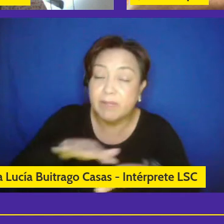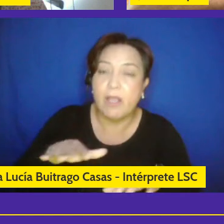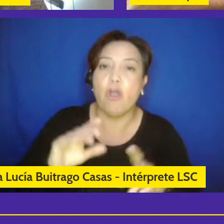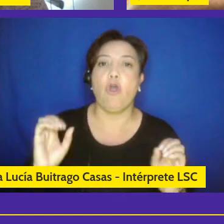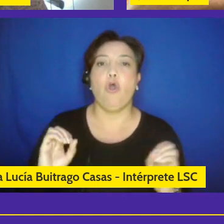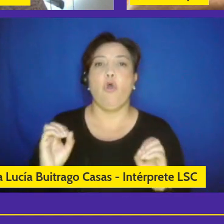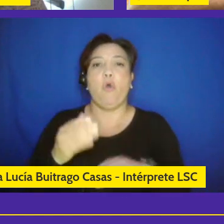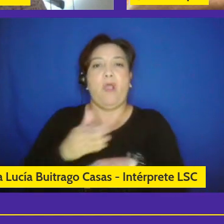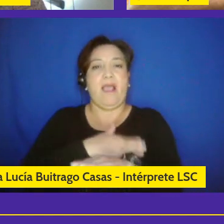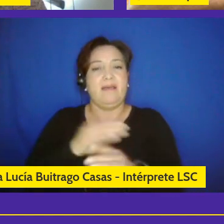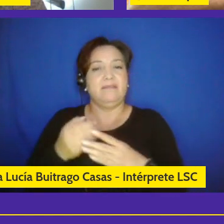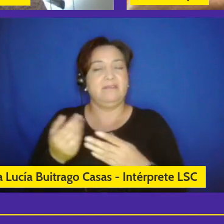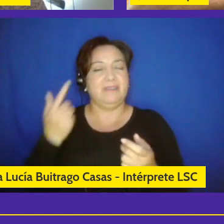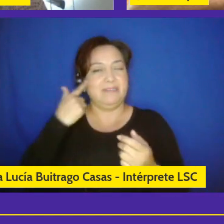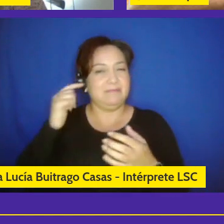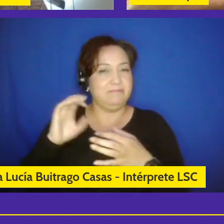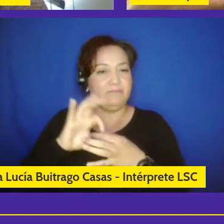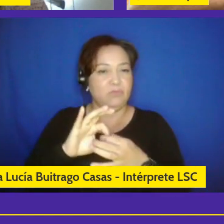primeras películas, sino